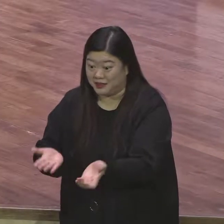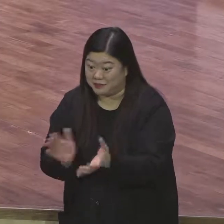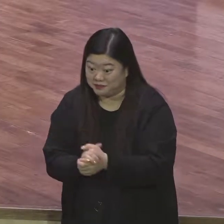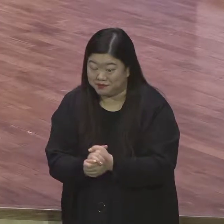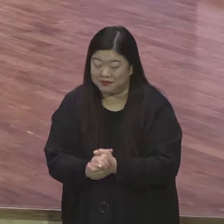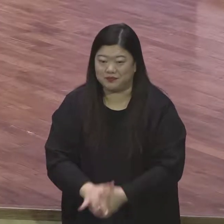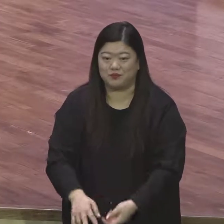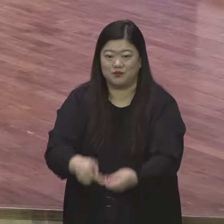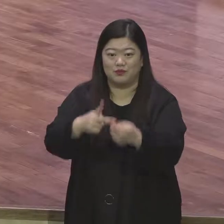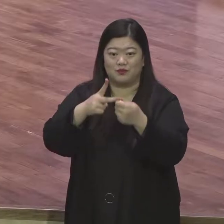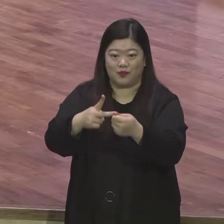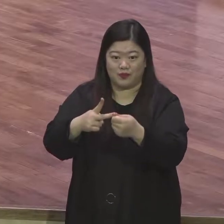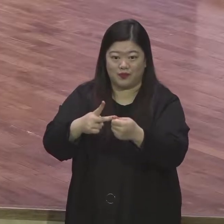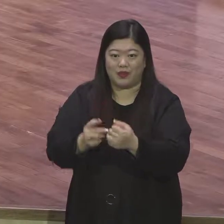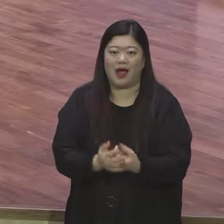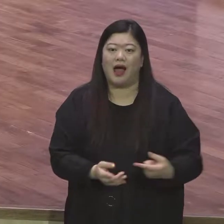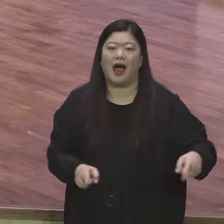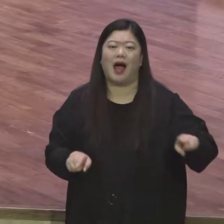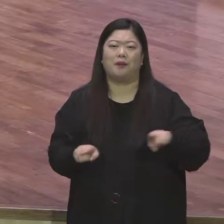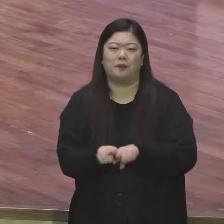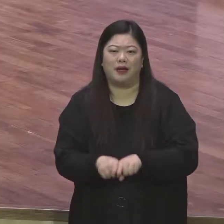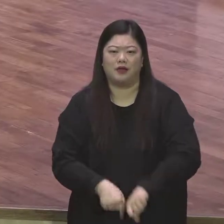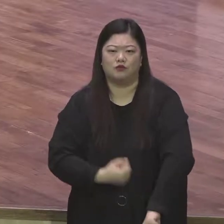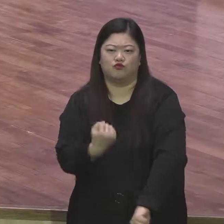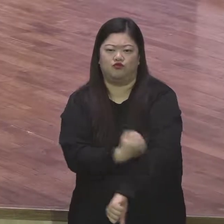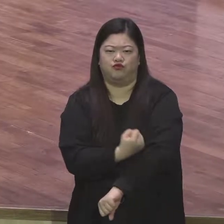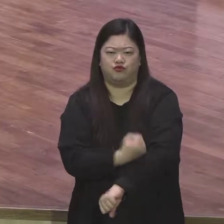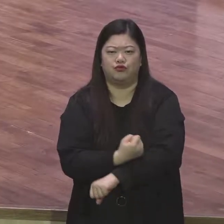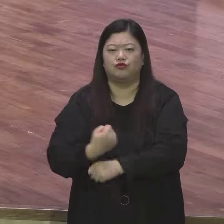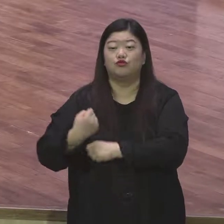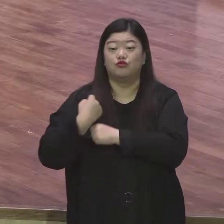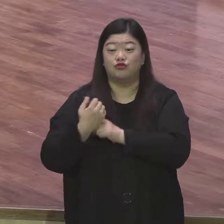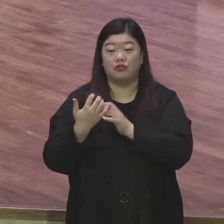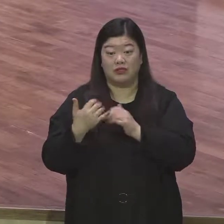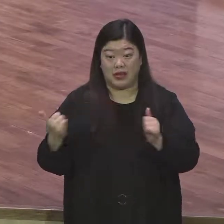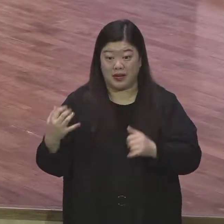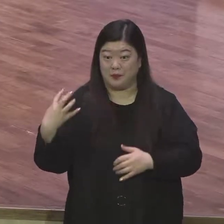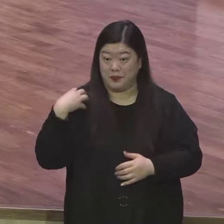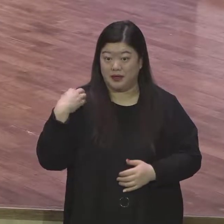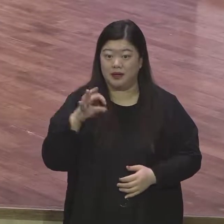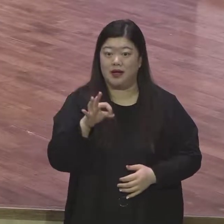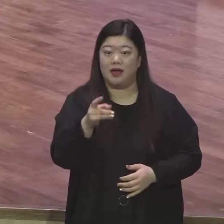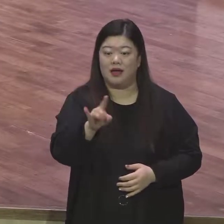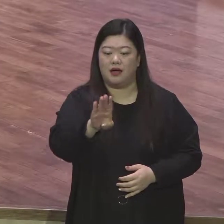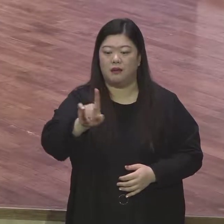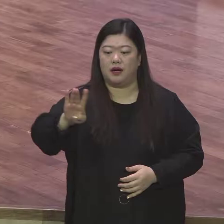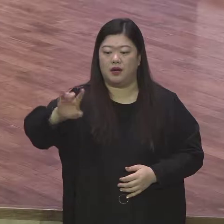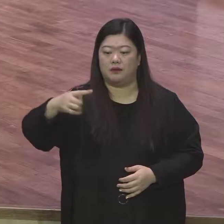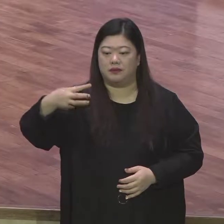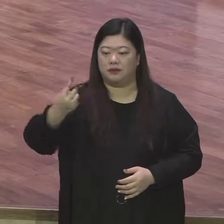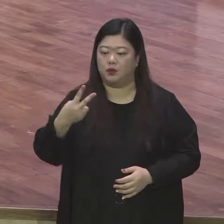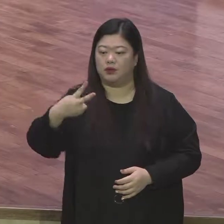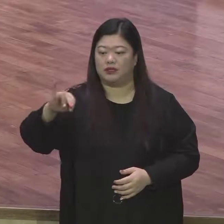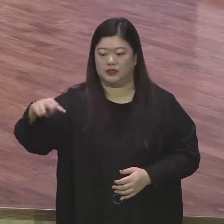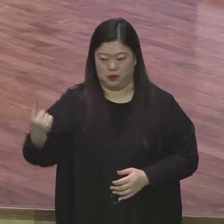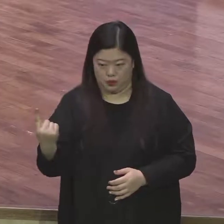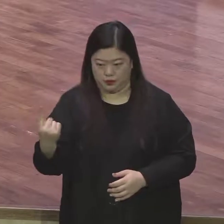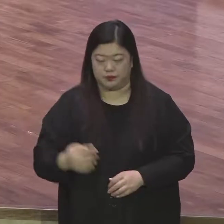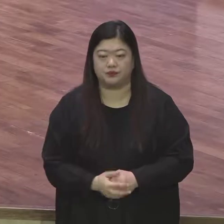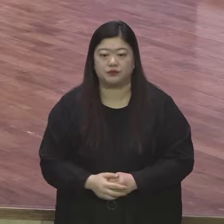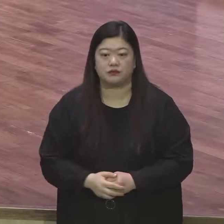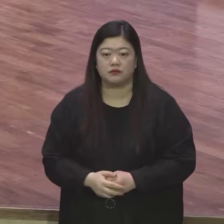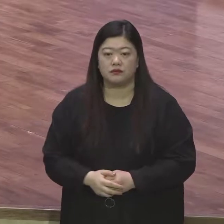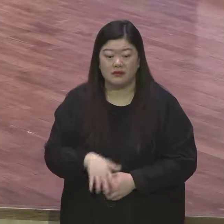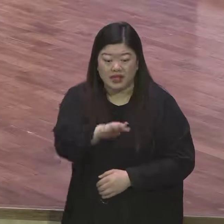번째로 함께 수고하고 군사된 에바브로디도입니다. 25절입니다. 그러나